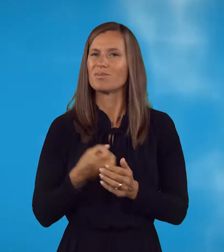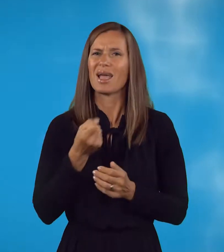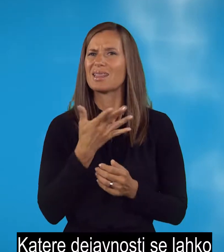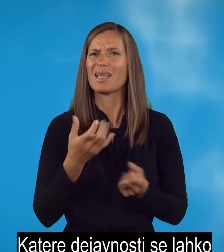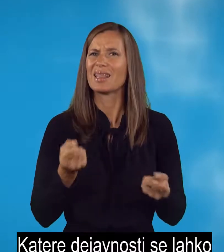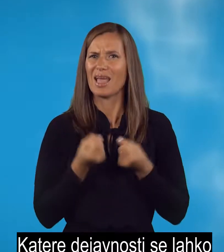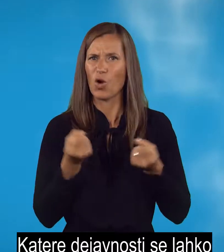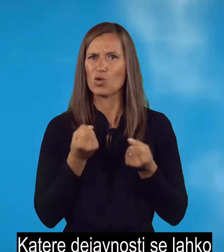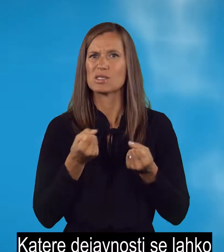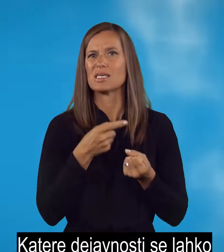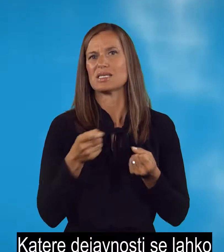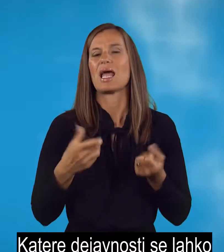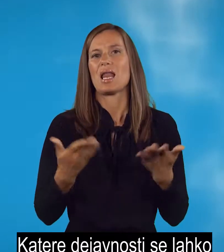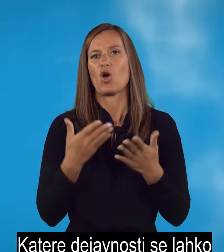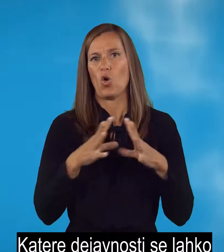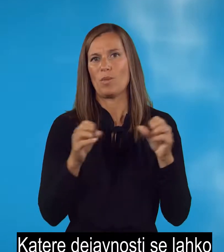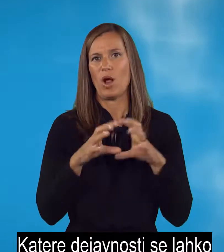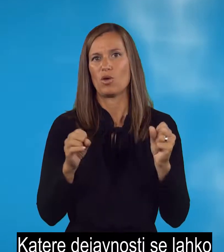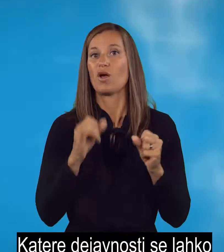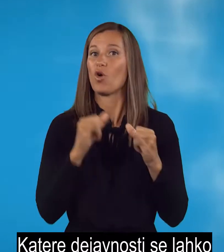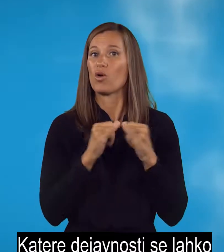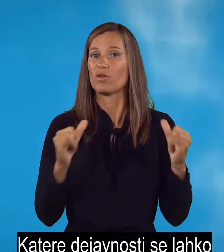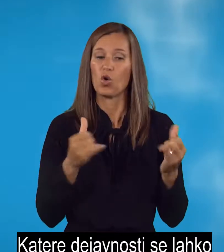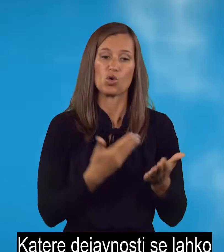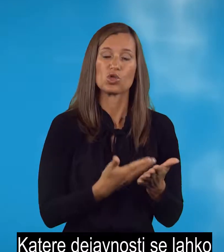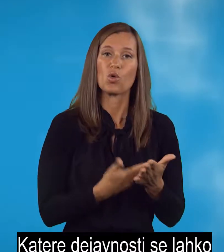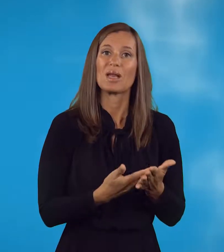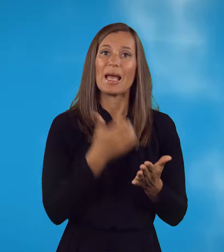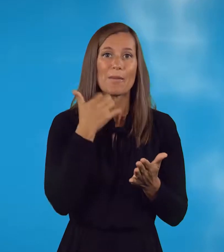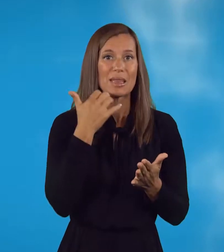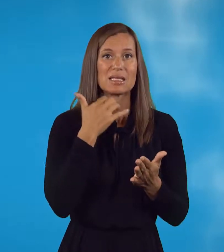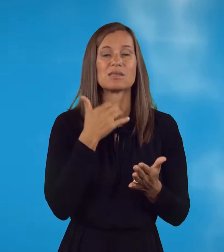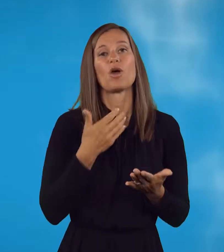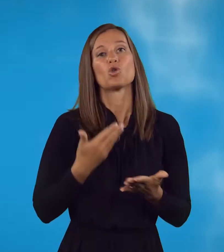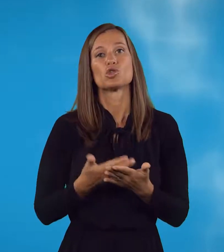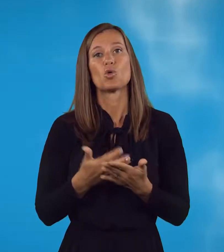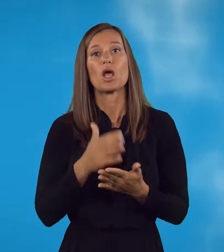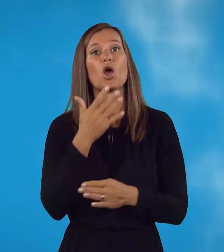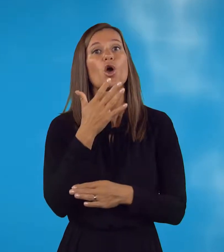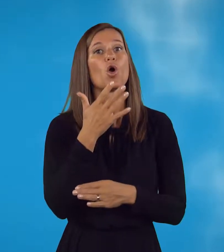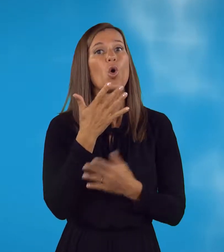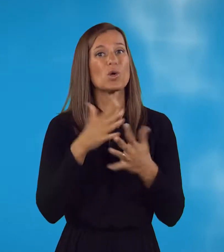Katere dejavnosti se lahko opravljajo v okviru osnovne kmetijske in osnovne gozdarske